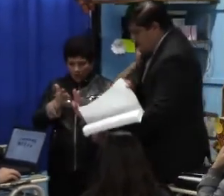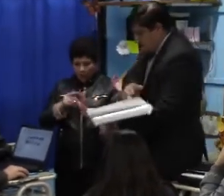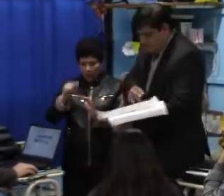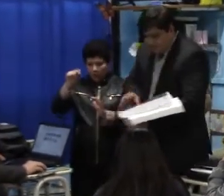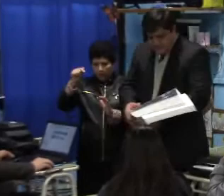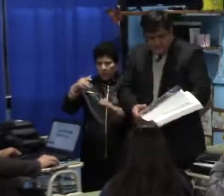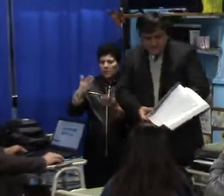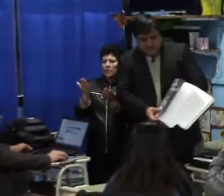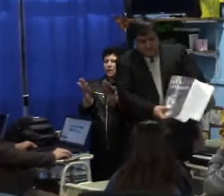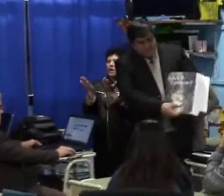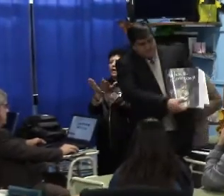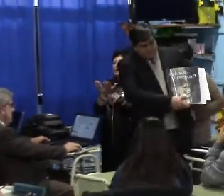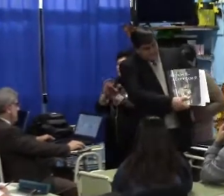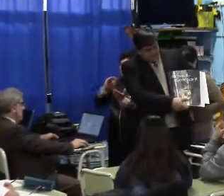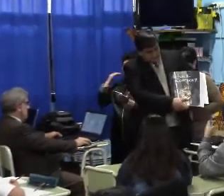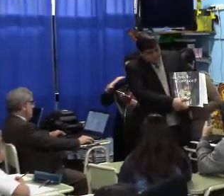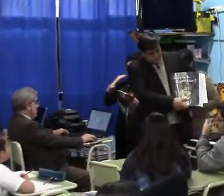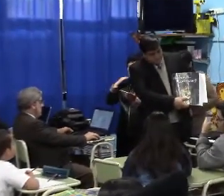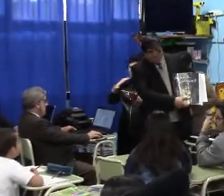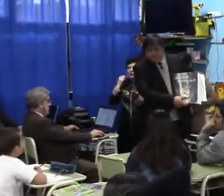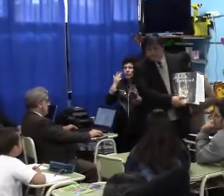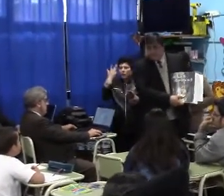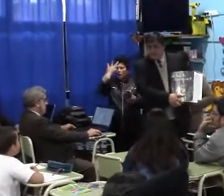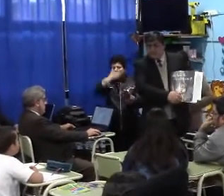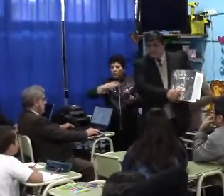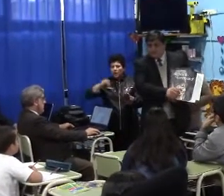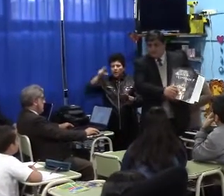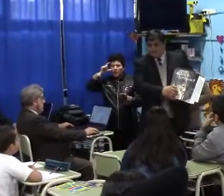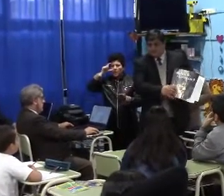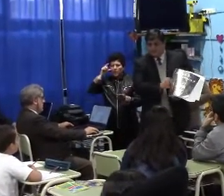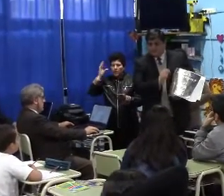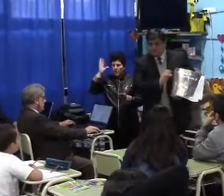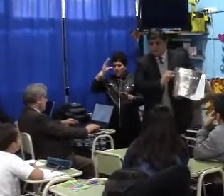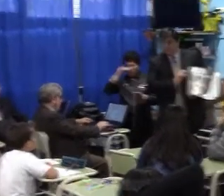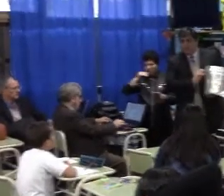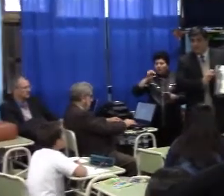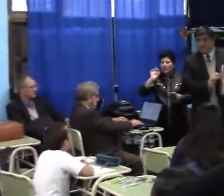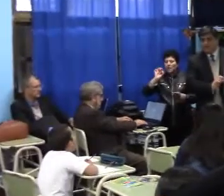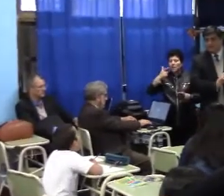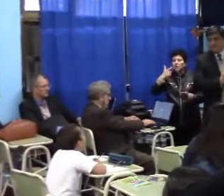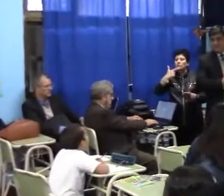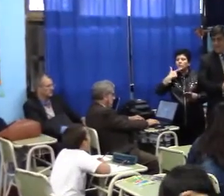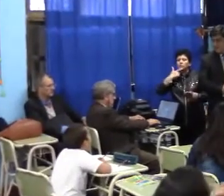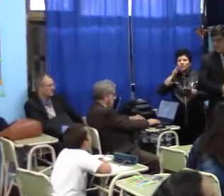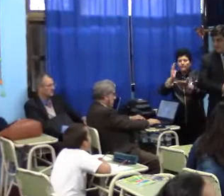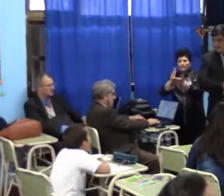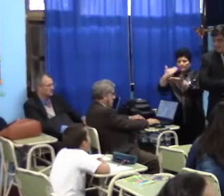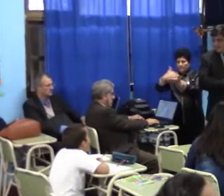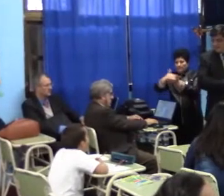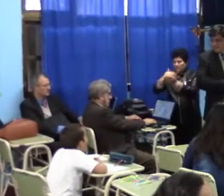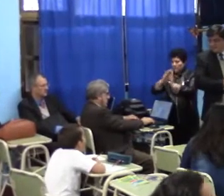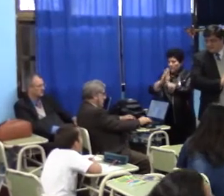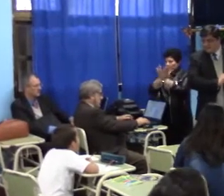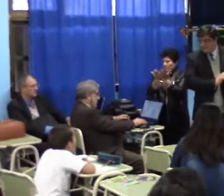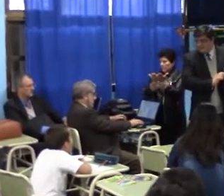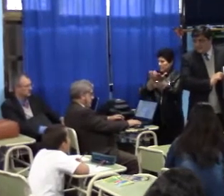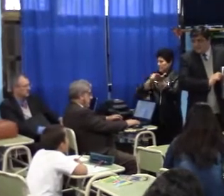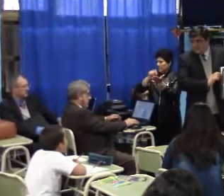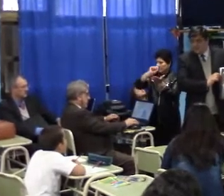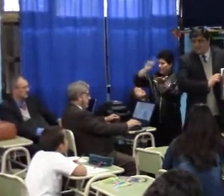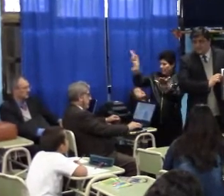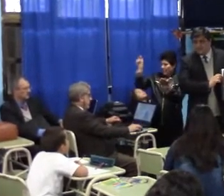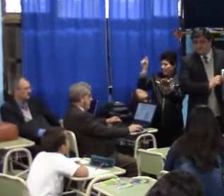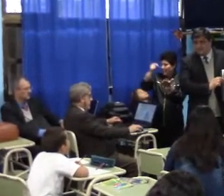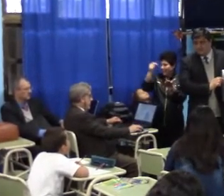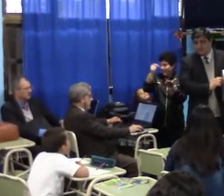Este es el libro de Hechos, Primera de Corintios, una partecita de la Biblia. Hechos, Romanos y